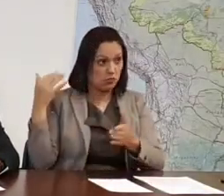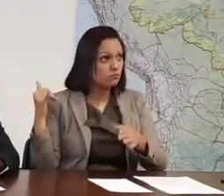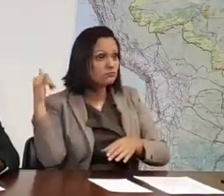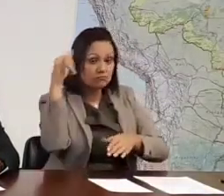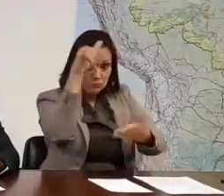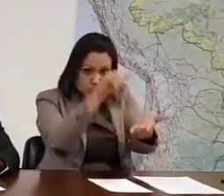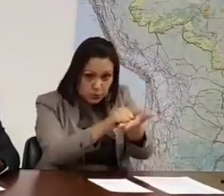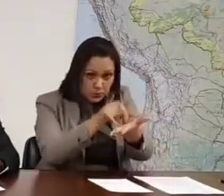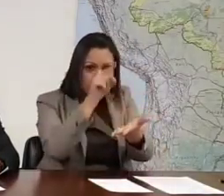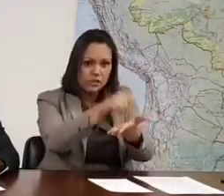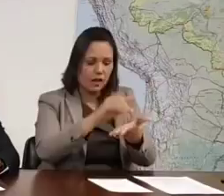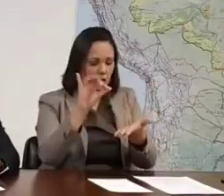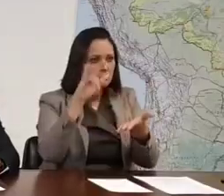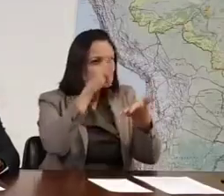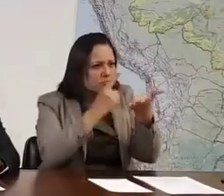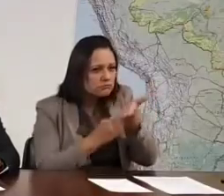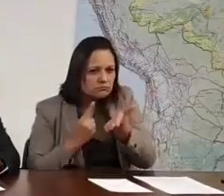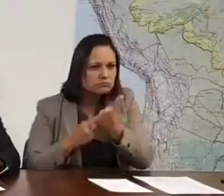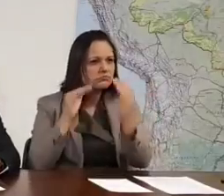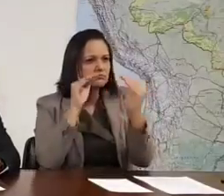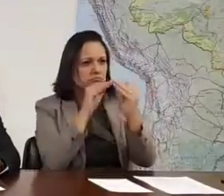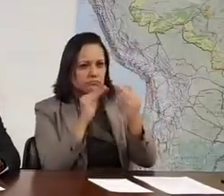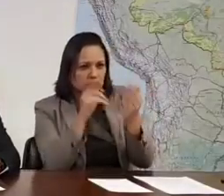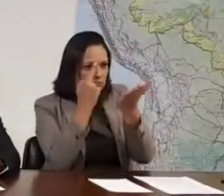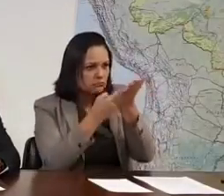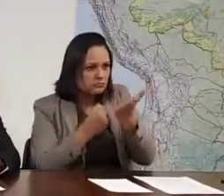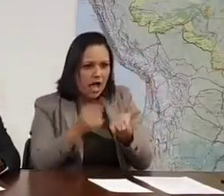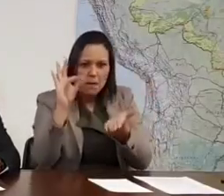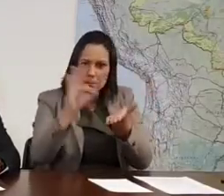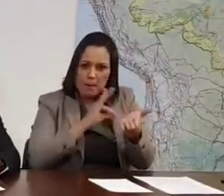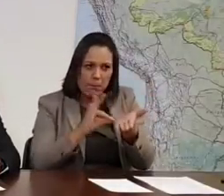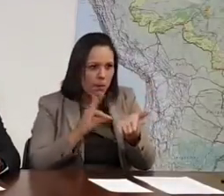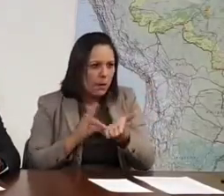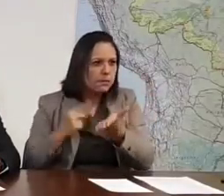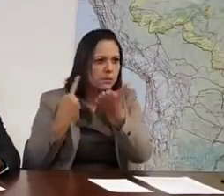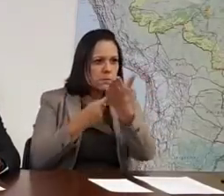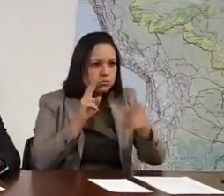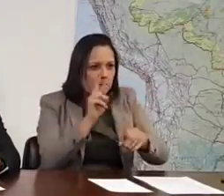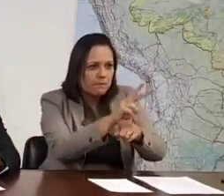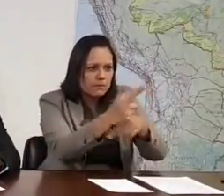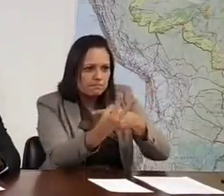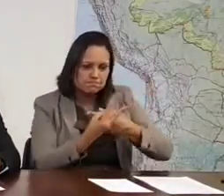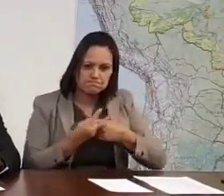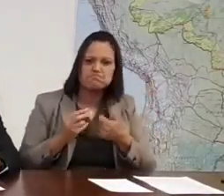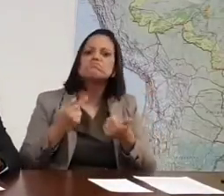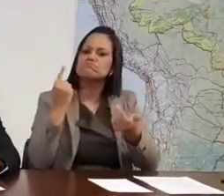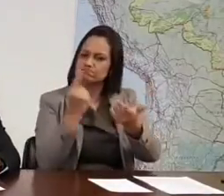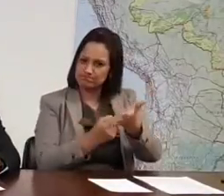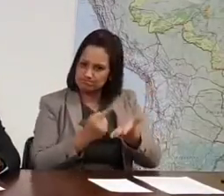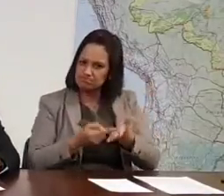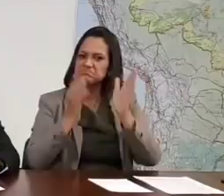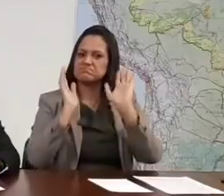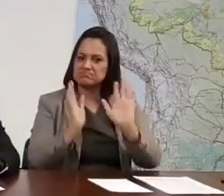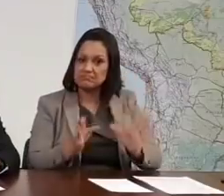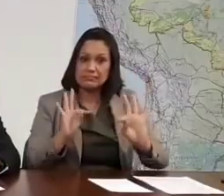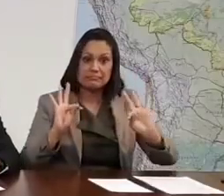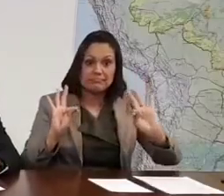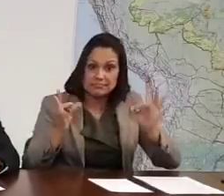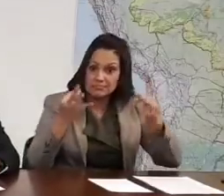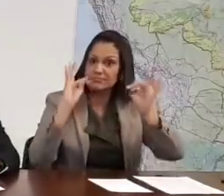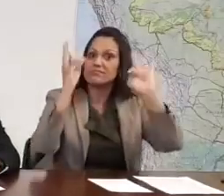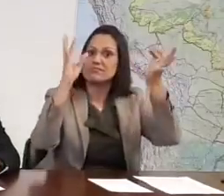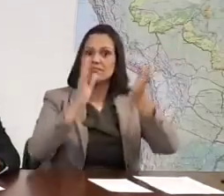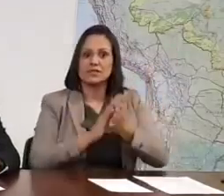acordos de segurança, de defesa, de